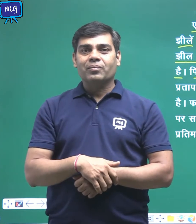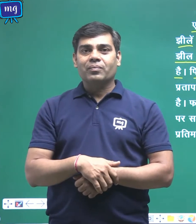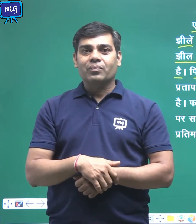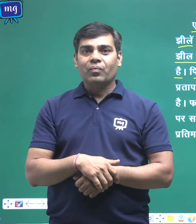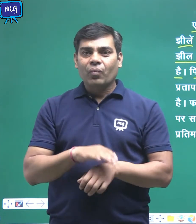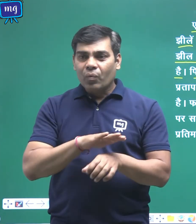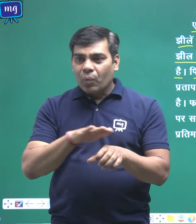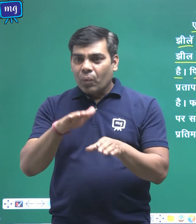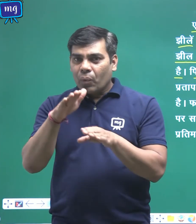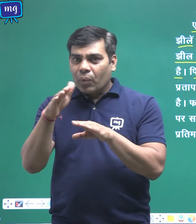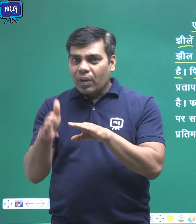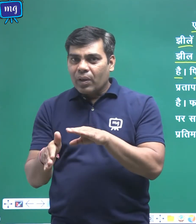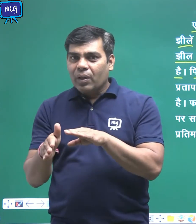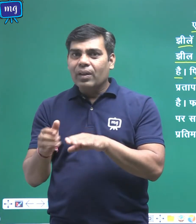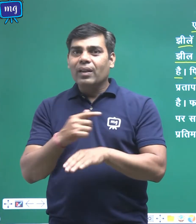किनारे